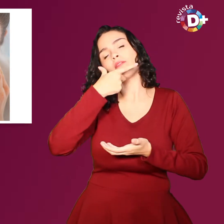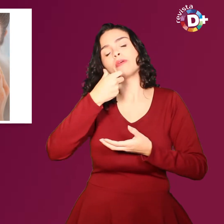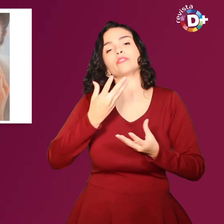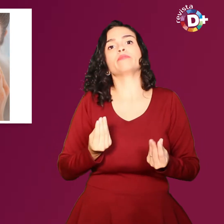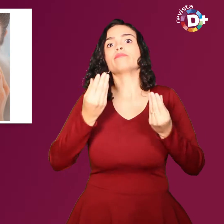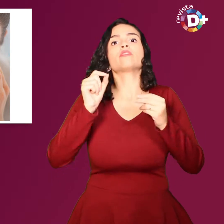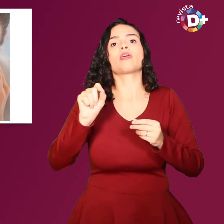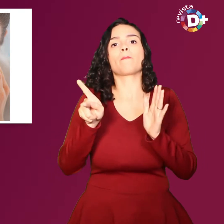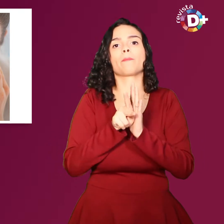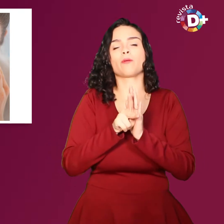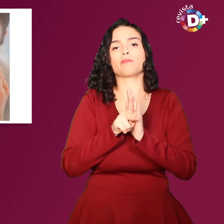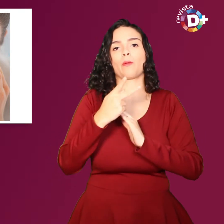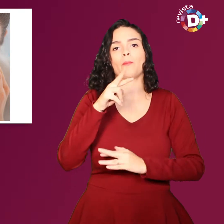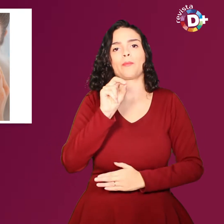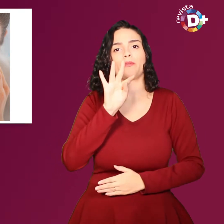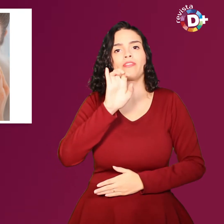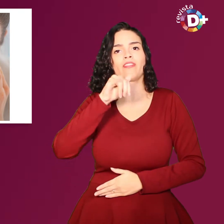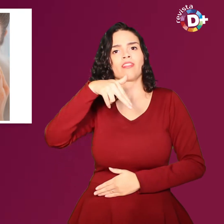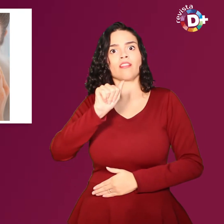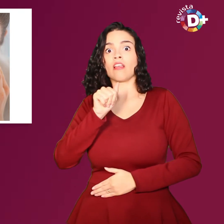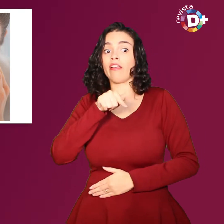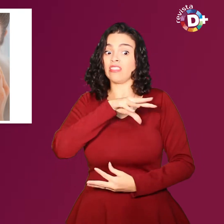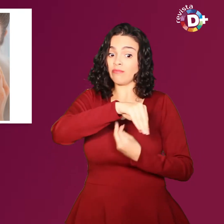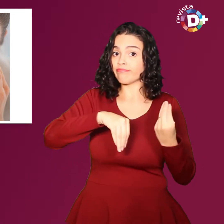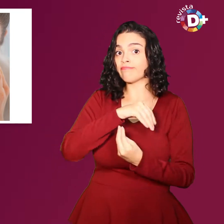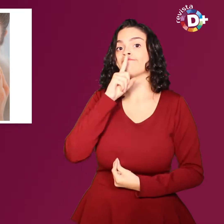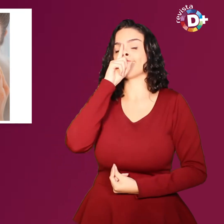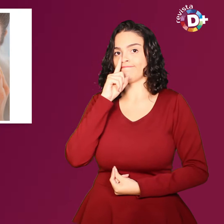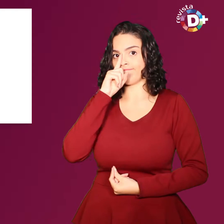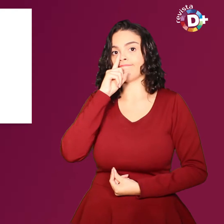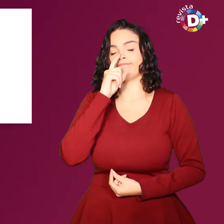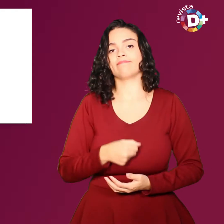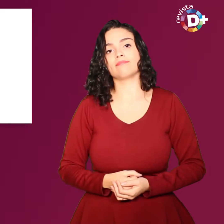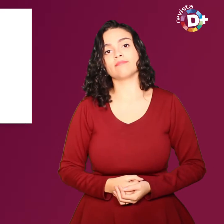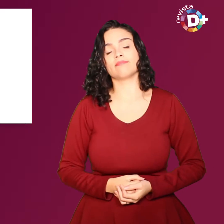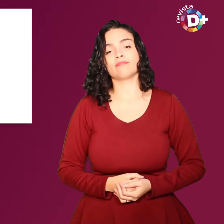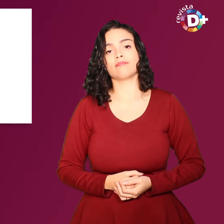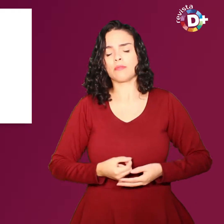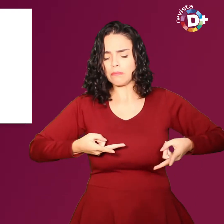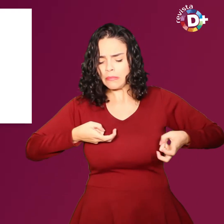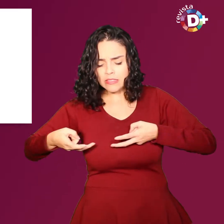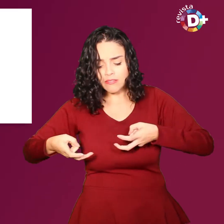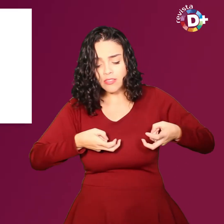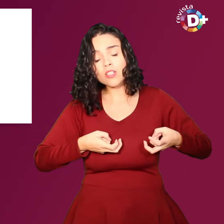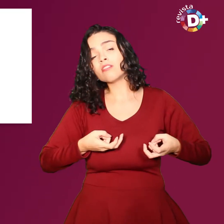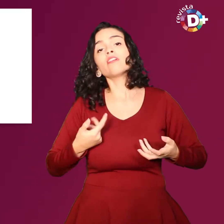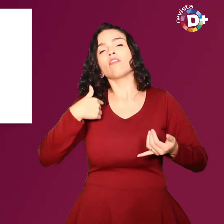alimentares com sobrecarga proteica. É um combo perigoso. Os sinais e como agir.